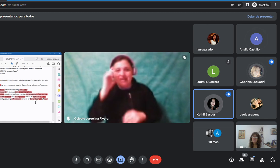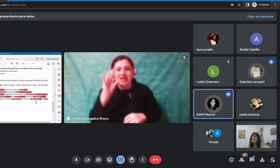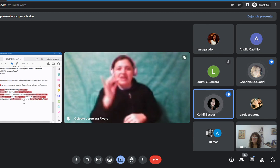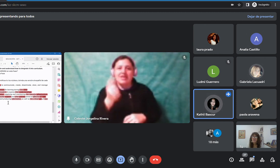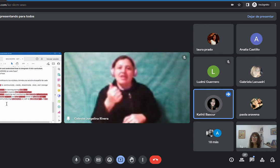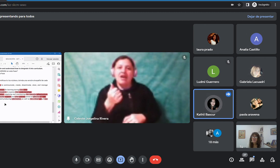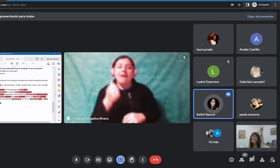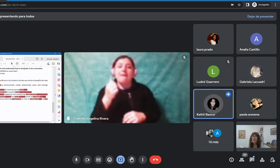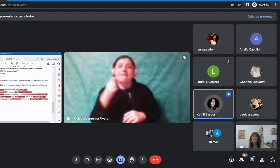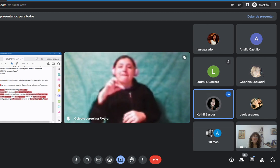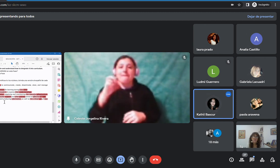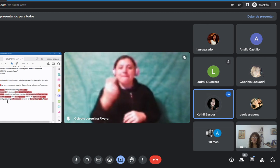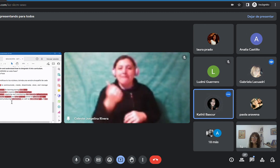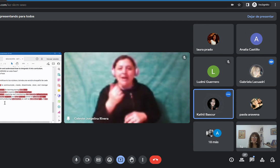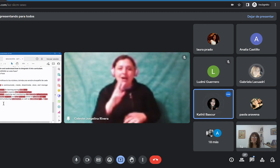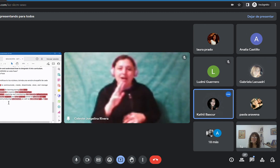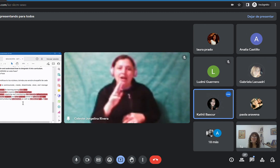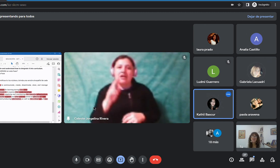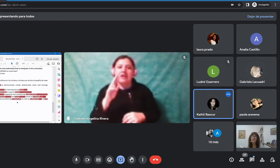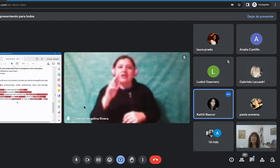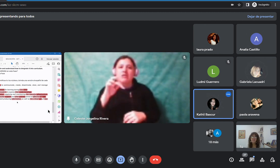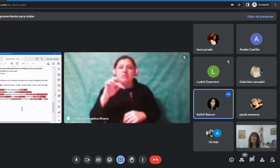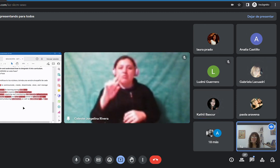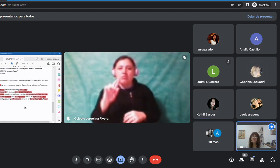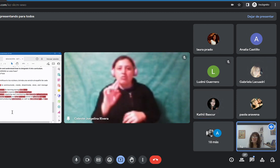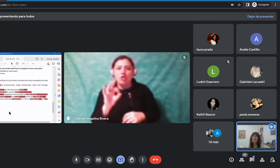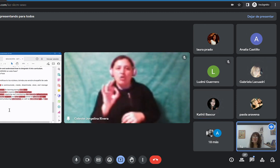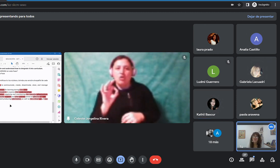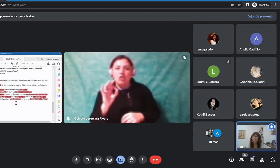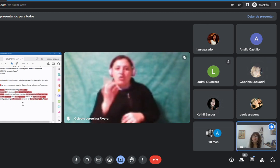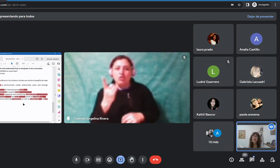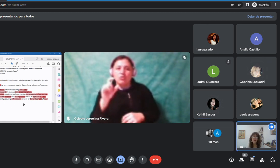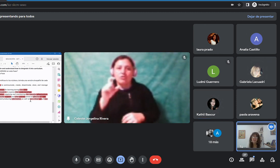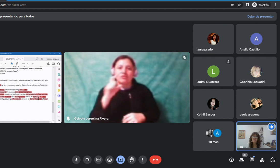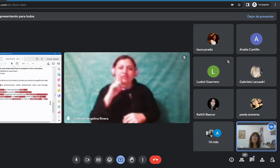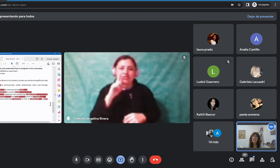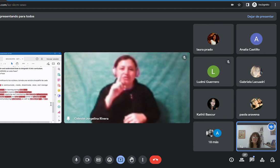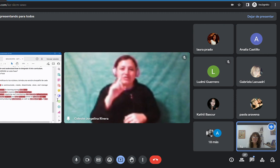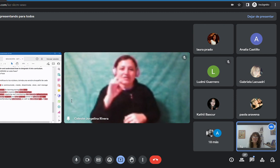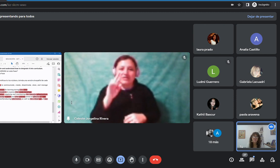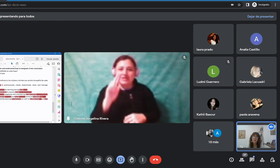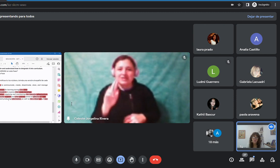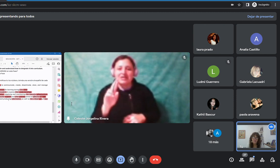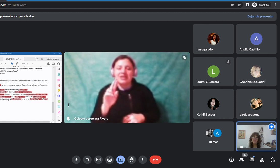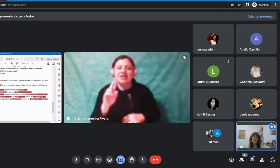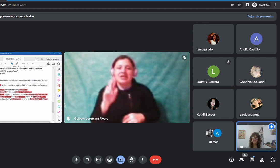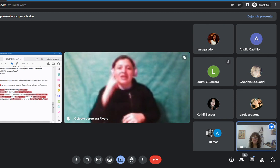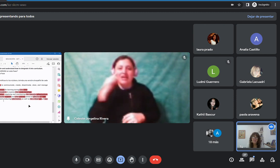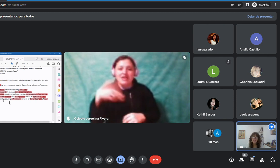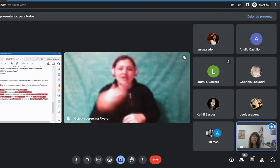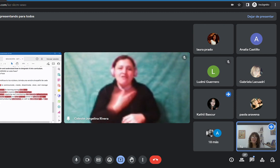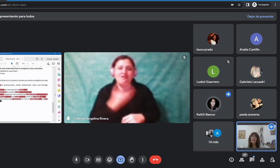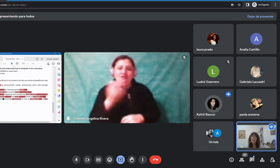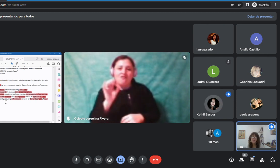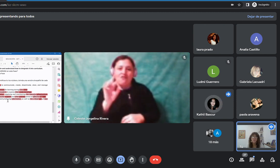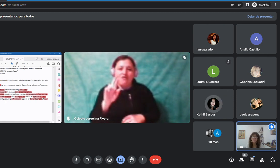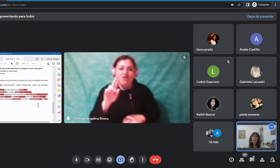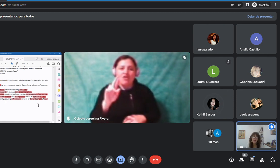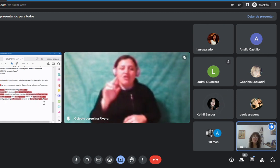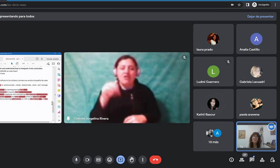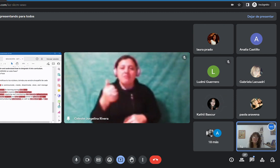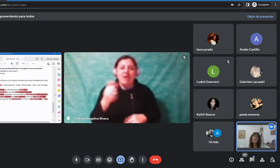producir información. O sea, son tres cosas. De buscar, discernir y producir. ¿Sí? Las habilidades de